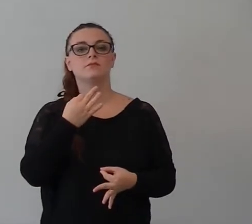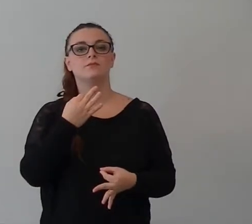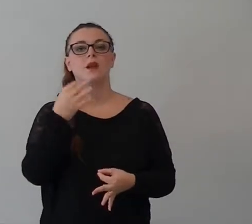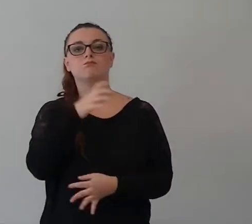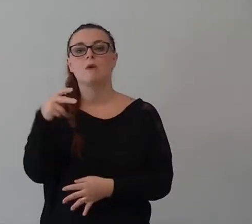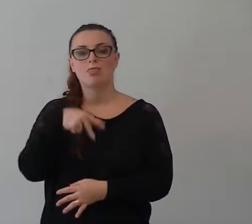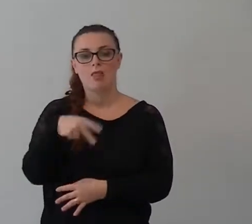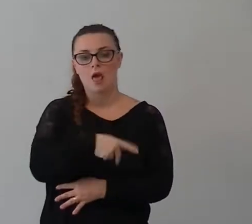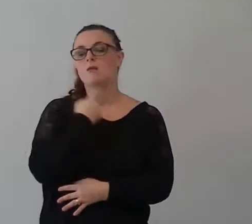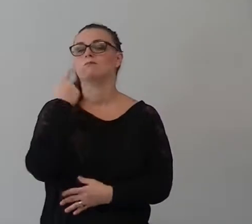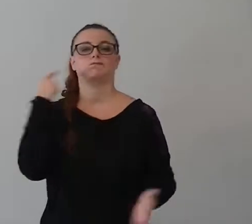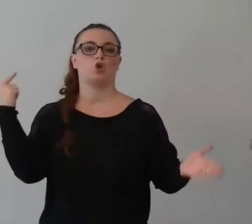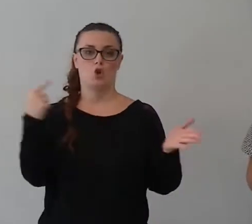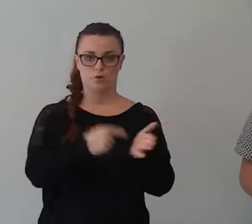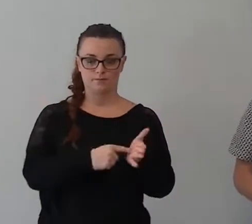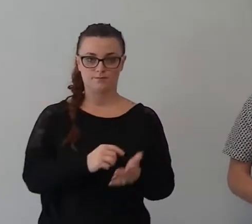a Betlemme.